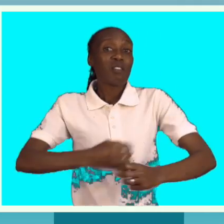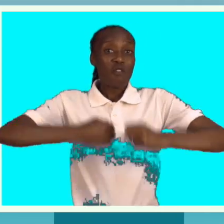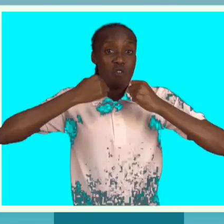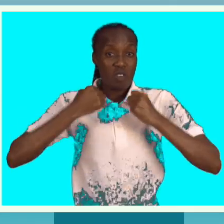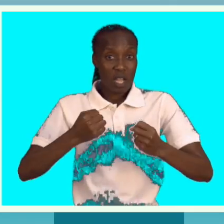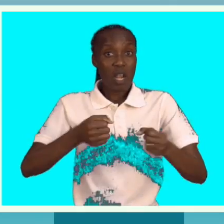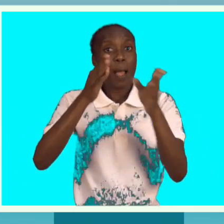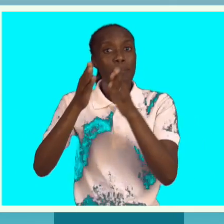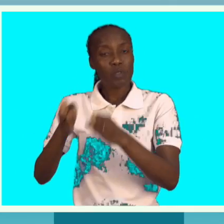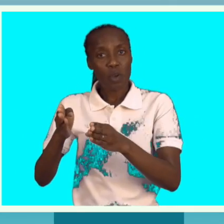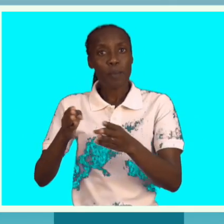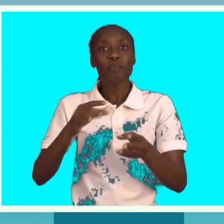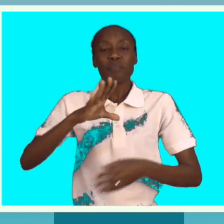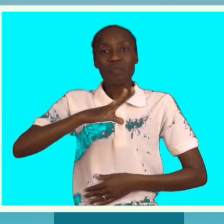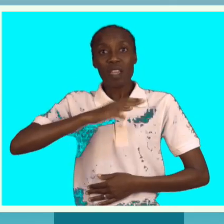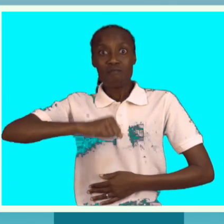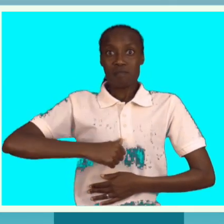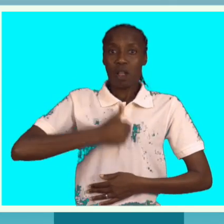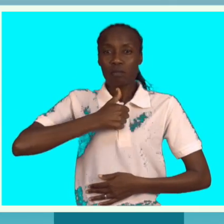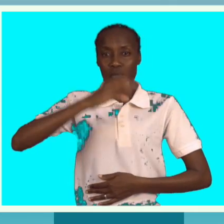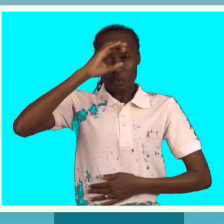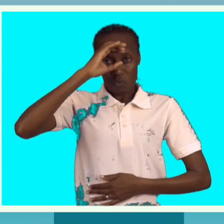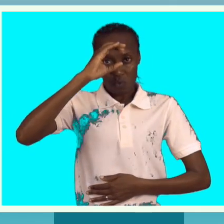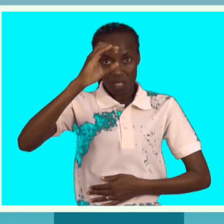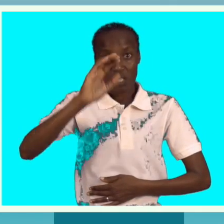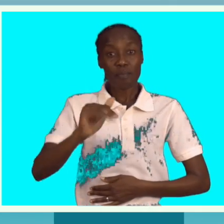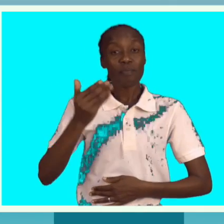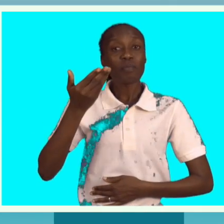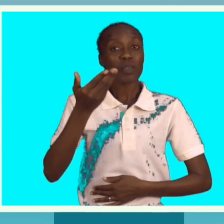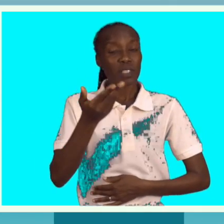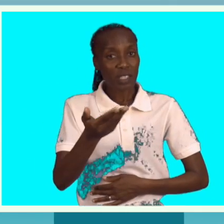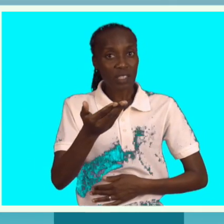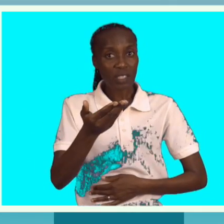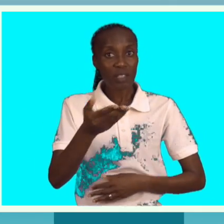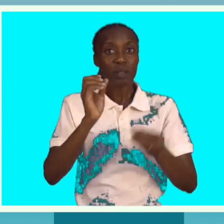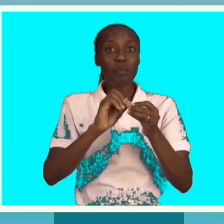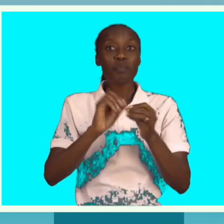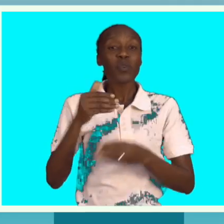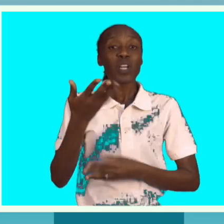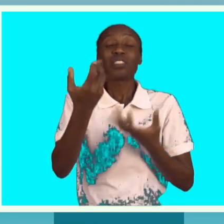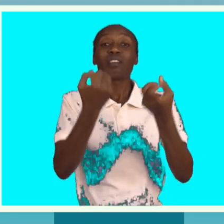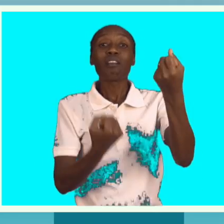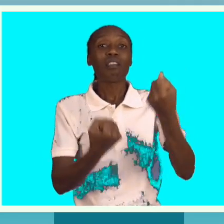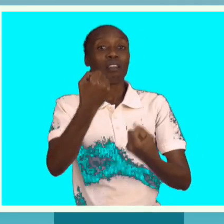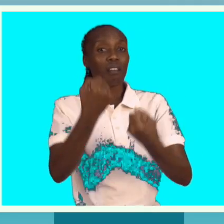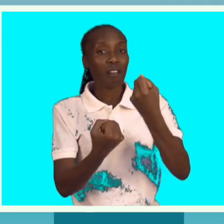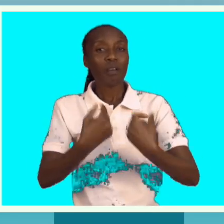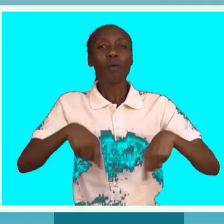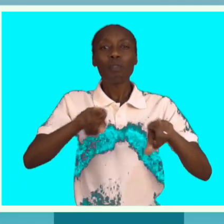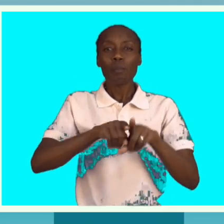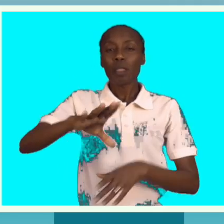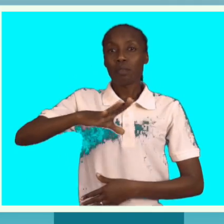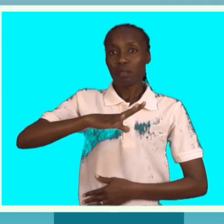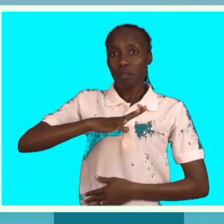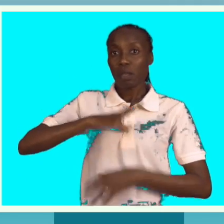personaliza as pessoas, dá autoconfiança às pessoas. Com esta viatura, também temos